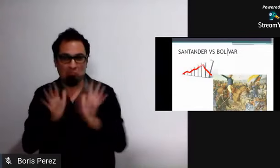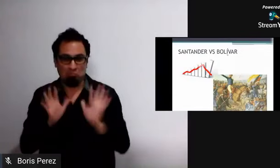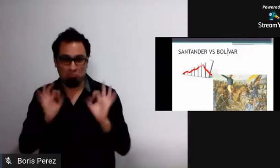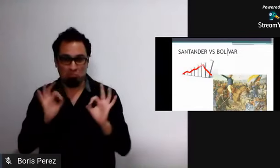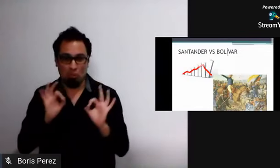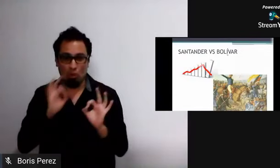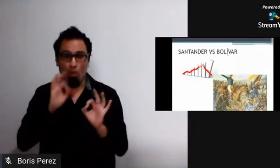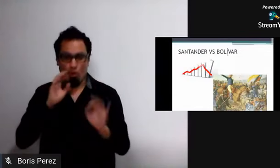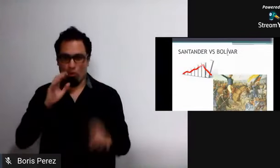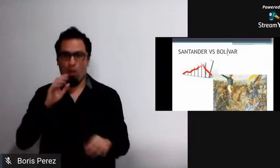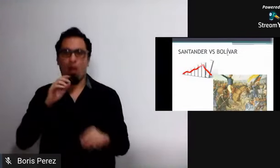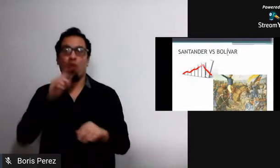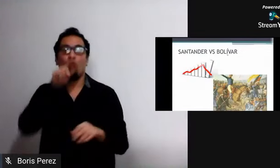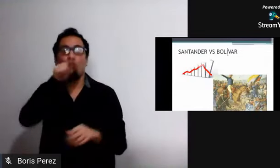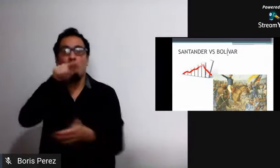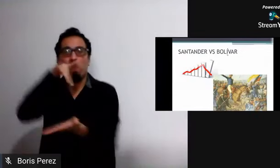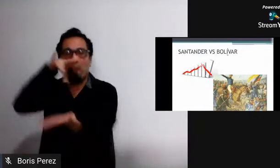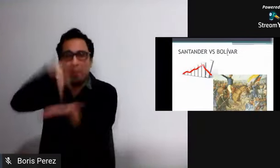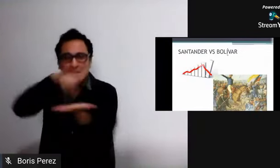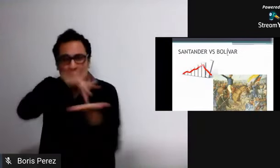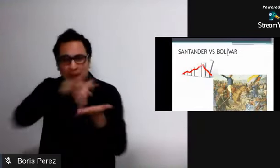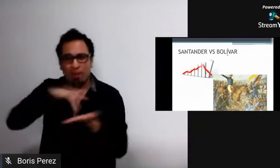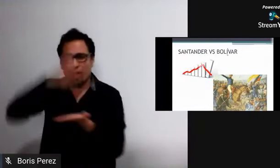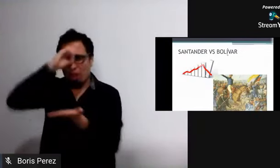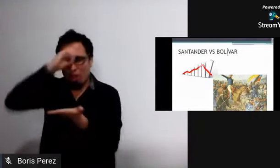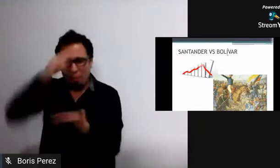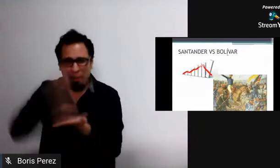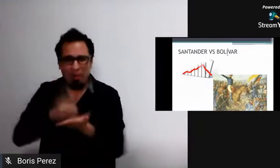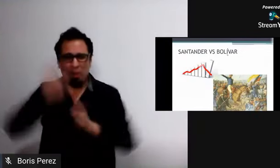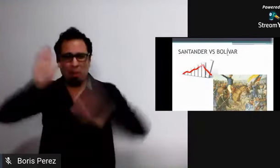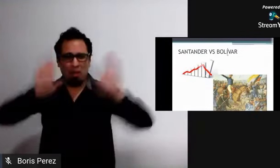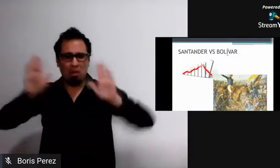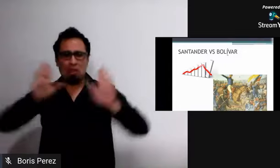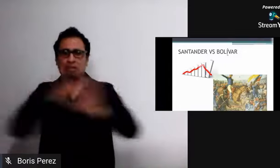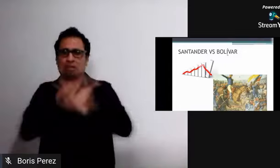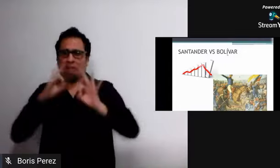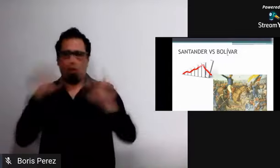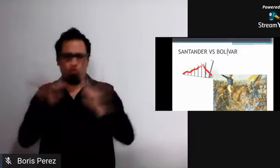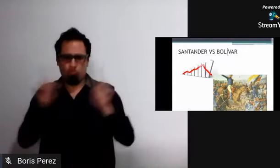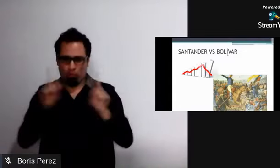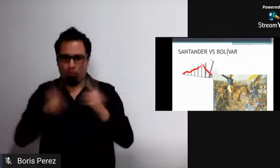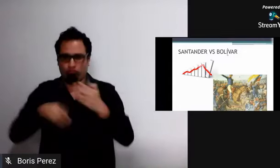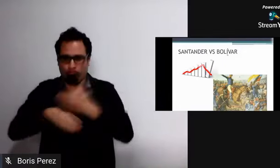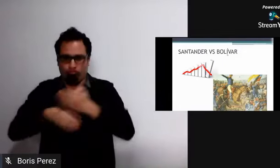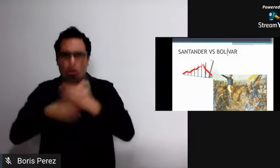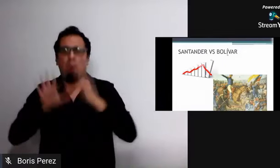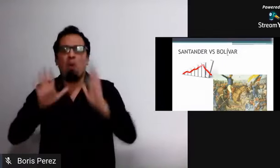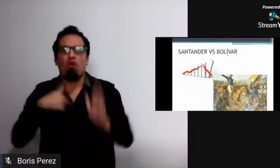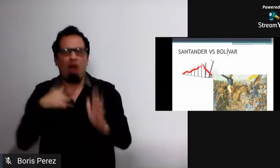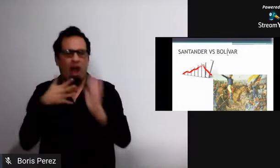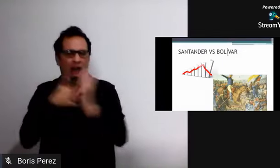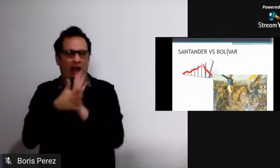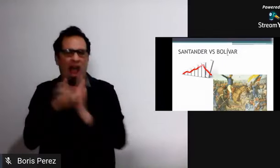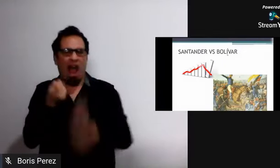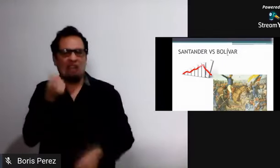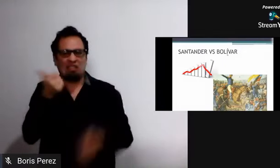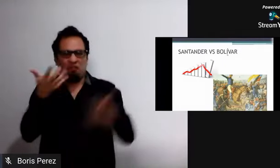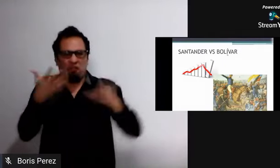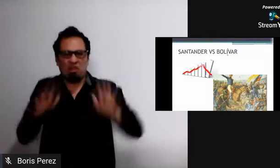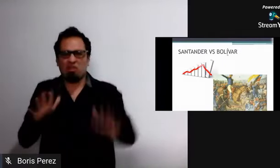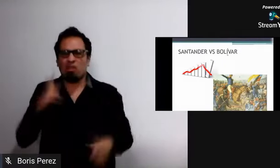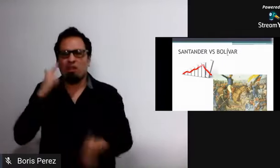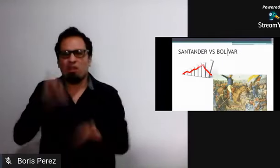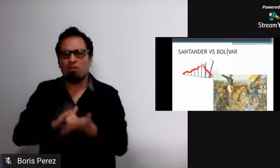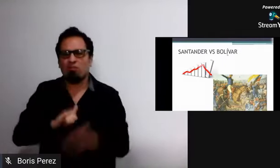explicación. Sin embargo, voy a ser muy sucinto, muy resumido, para darle luego lugar a todas las opiniones